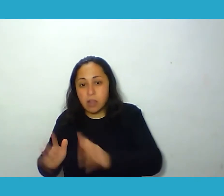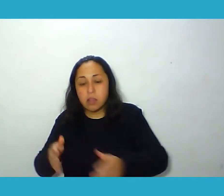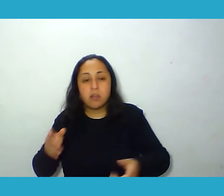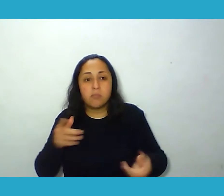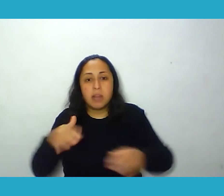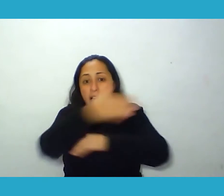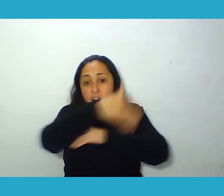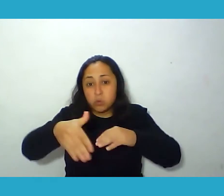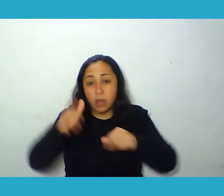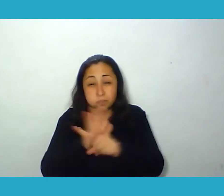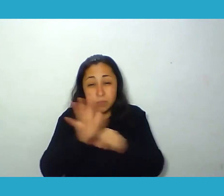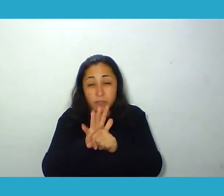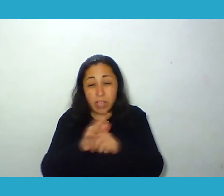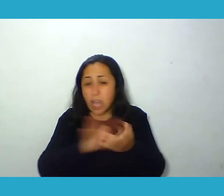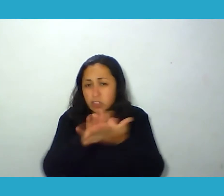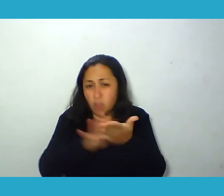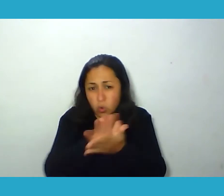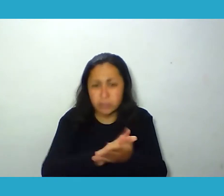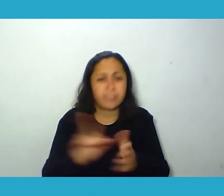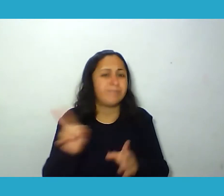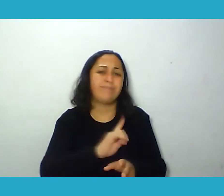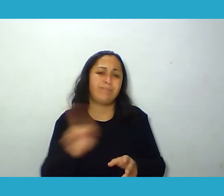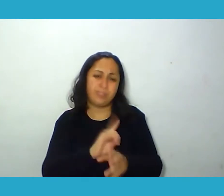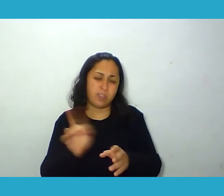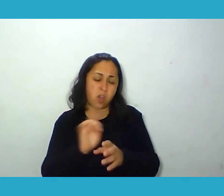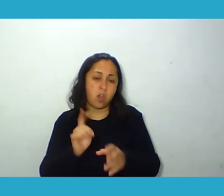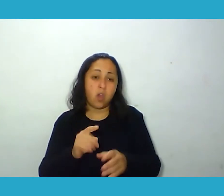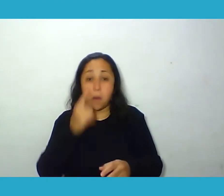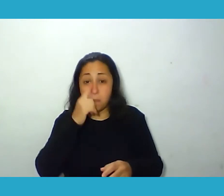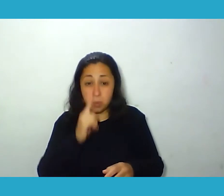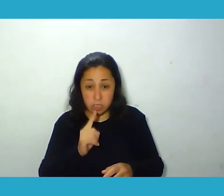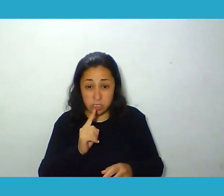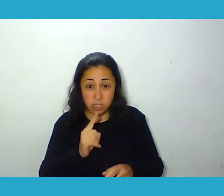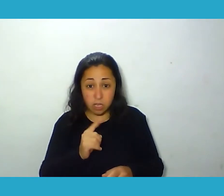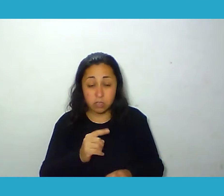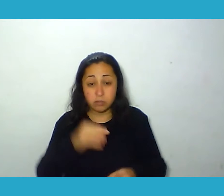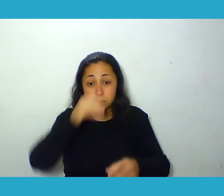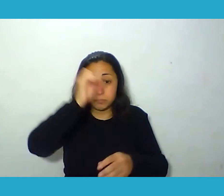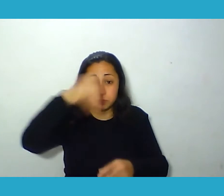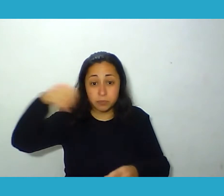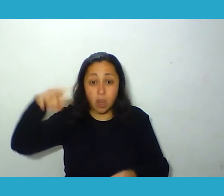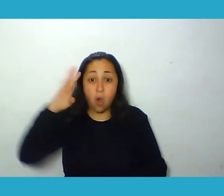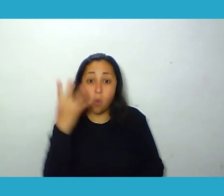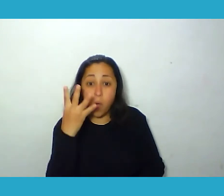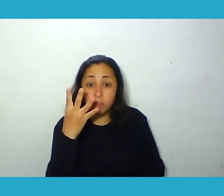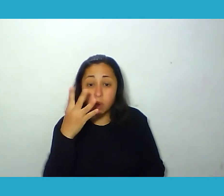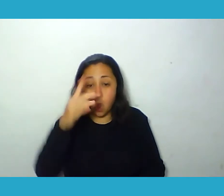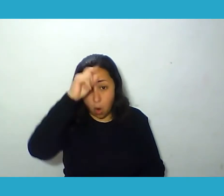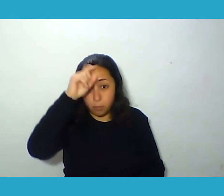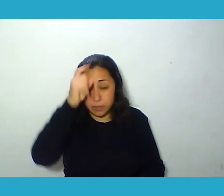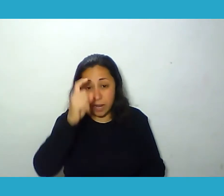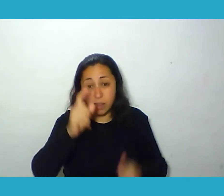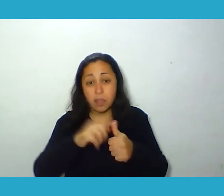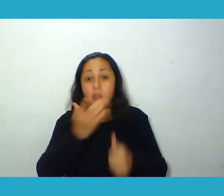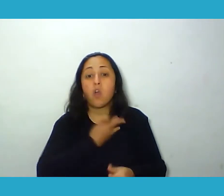un remedio sanitario, sostiene. Punilla, dice, consta de 4 hospitales, el Domingo Funes, hospital